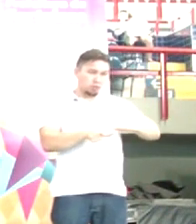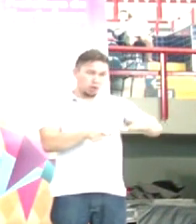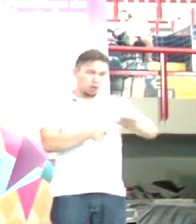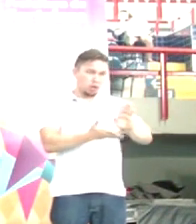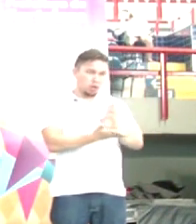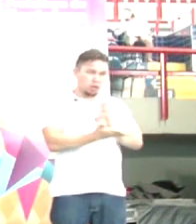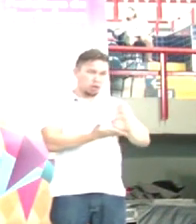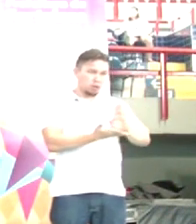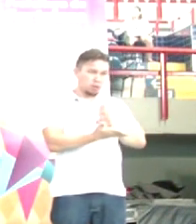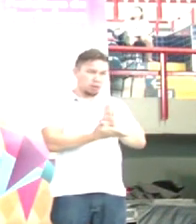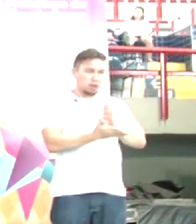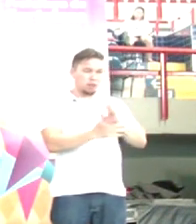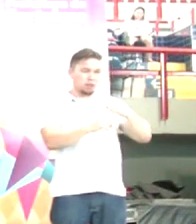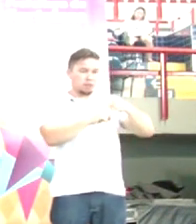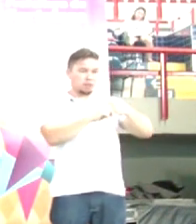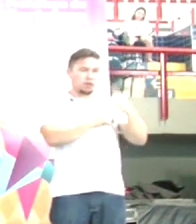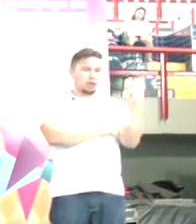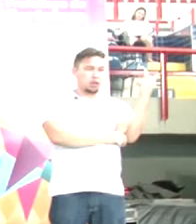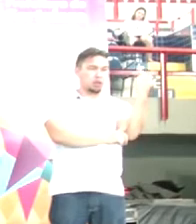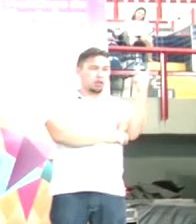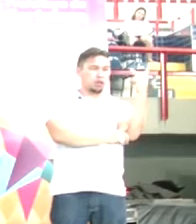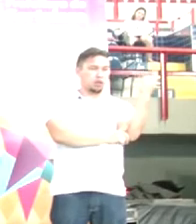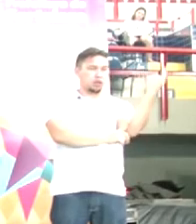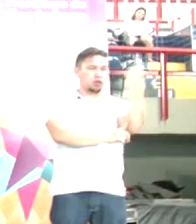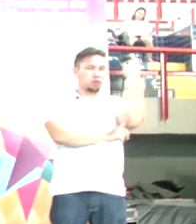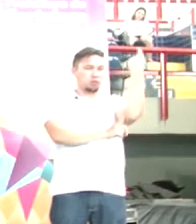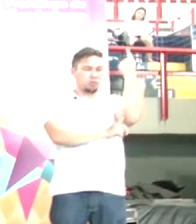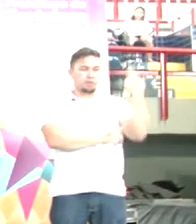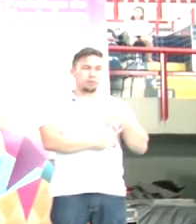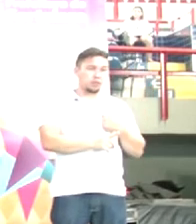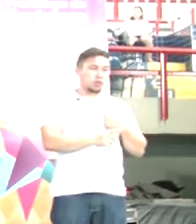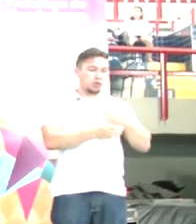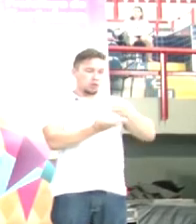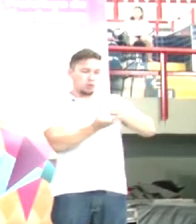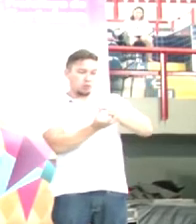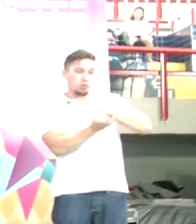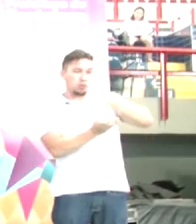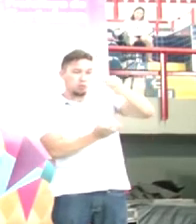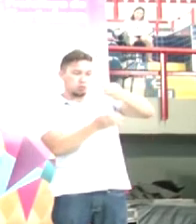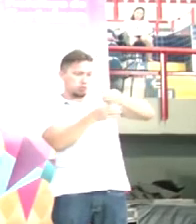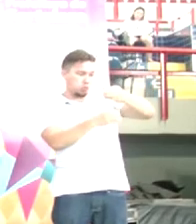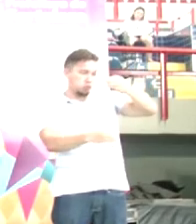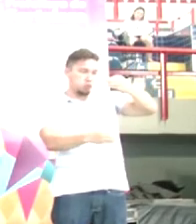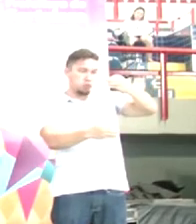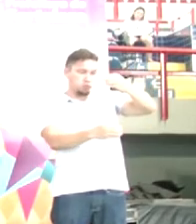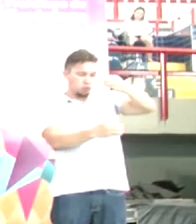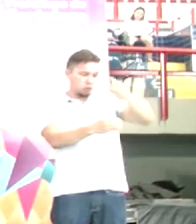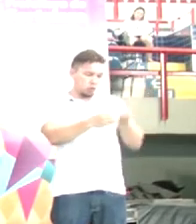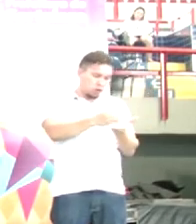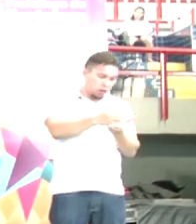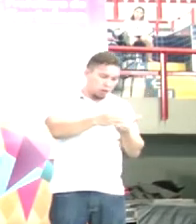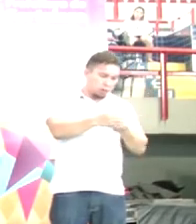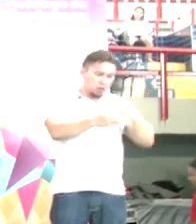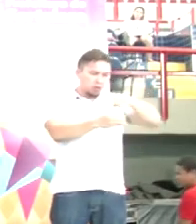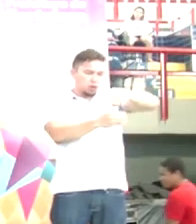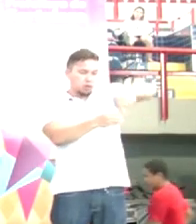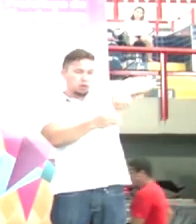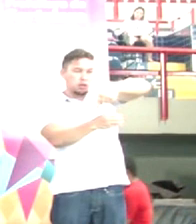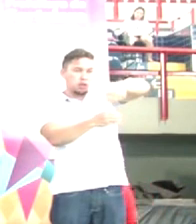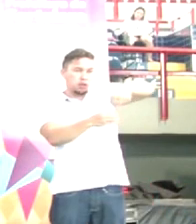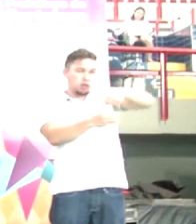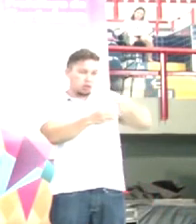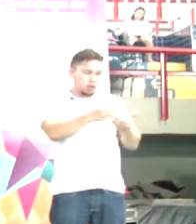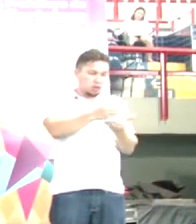vezes altura. Por exemplo, no cilindro, sempre a base é qual figura?